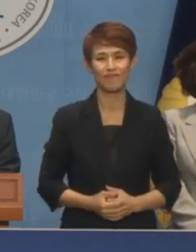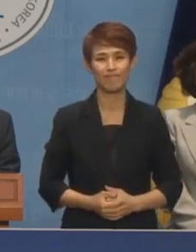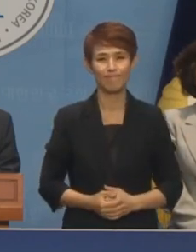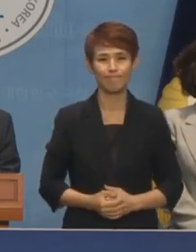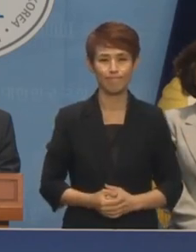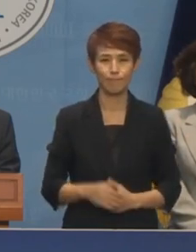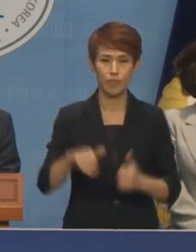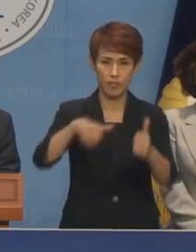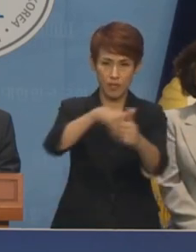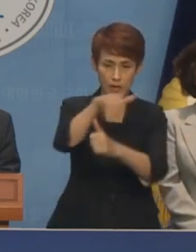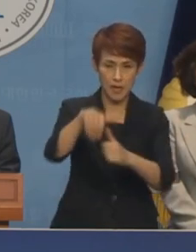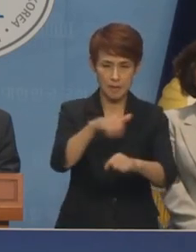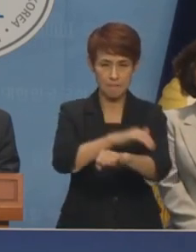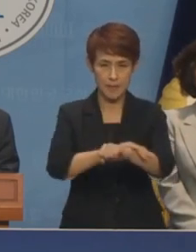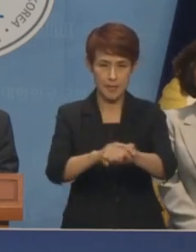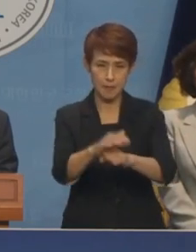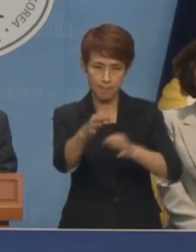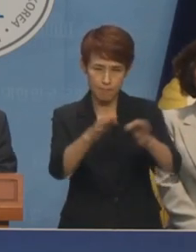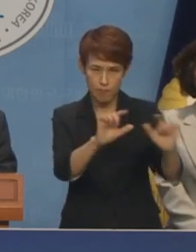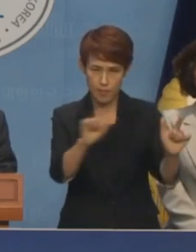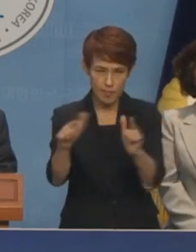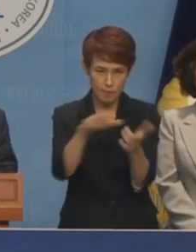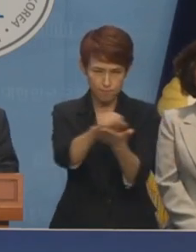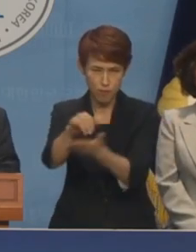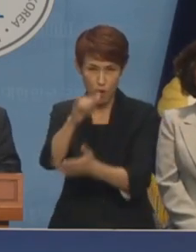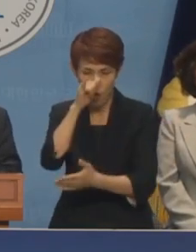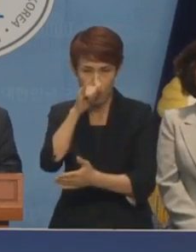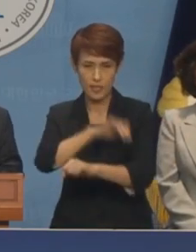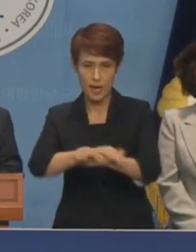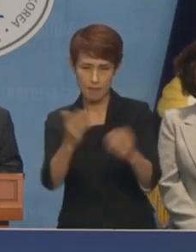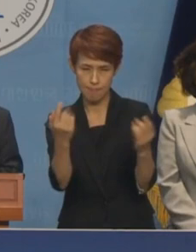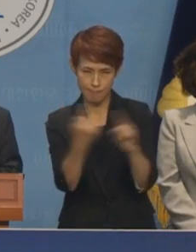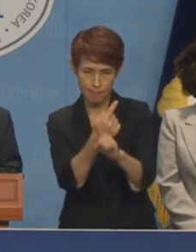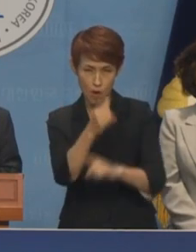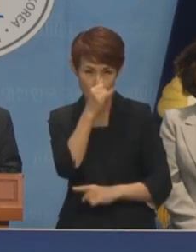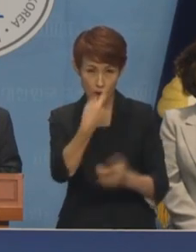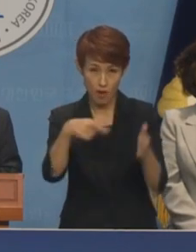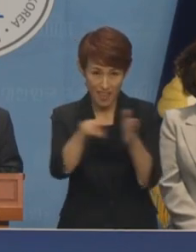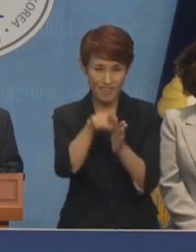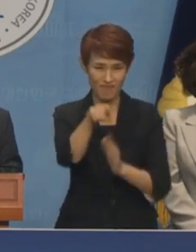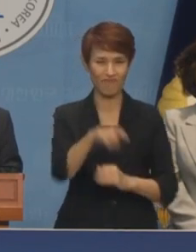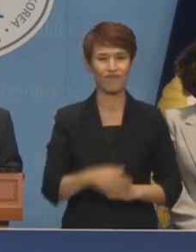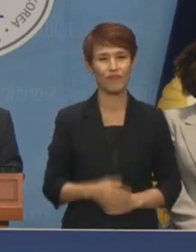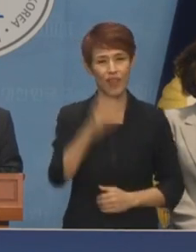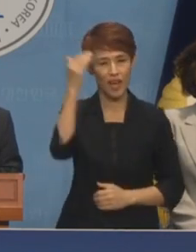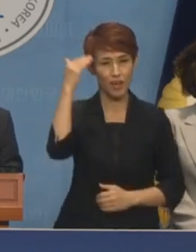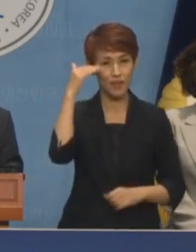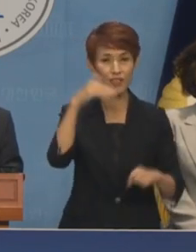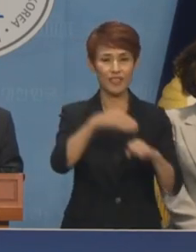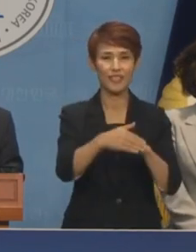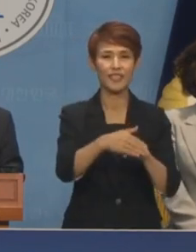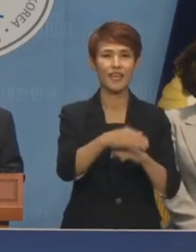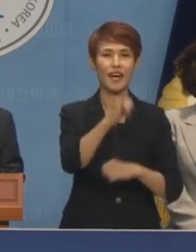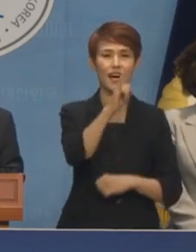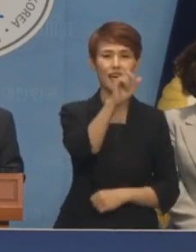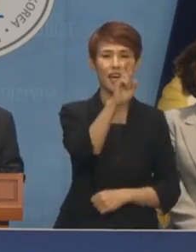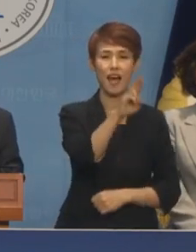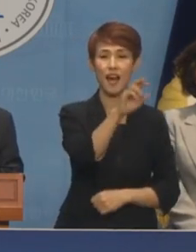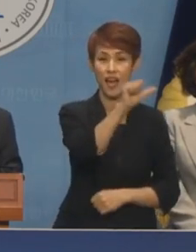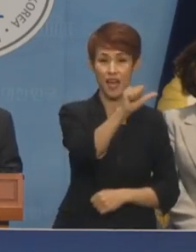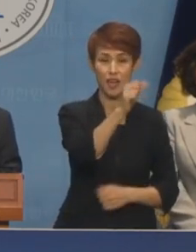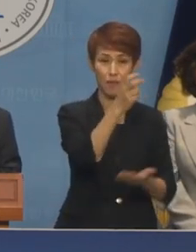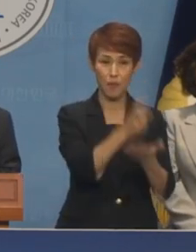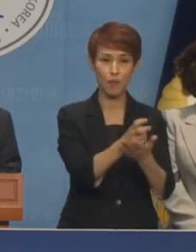합리적으로 개선하려는 내용을 담고 있습니다. 한국형 IRA 법과 에너지